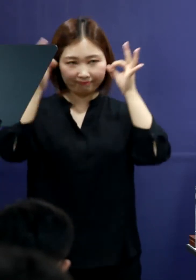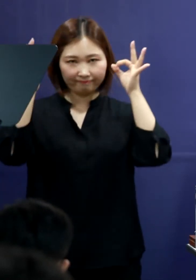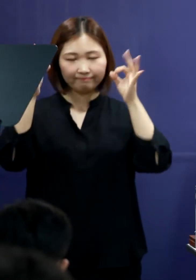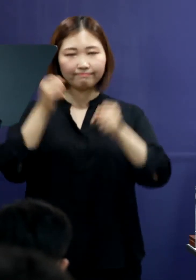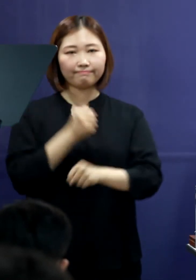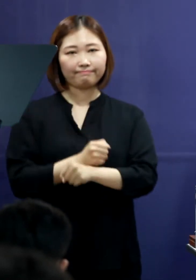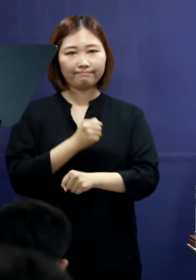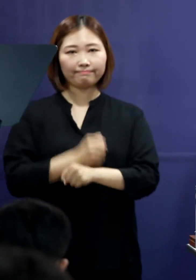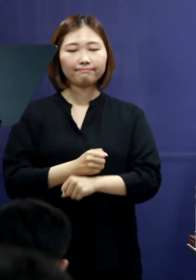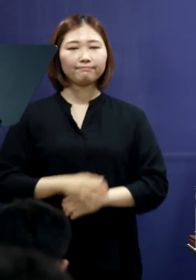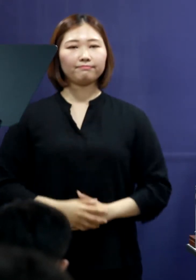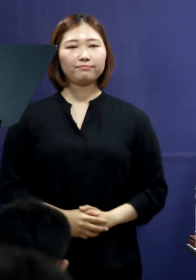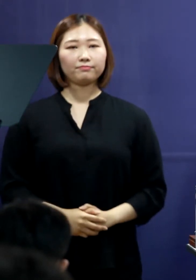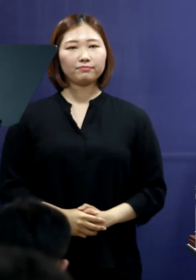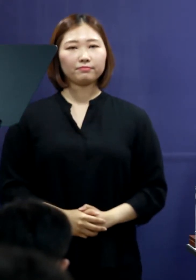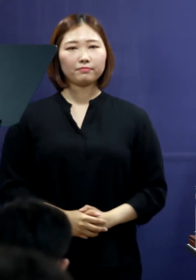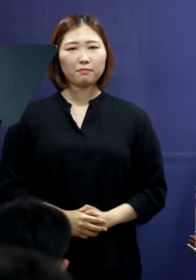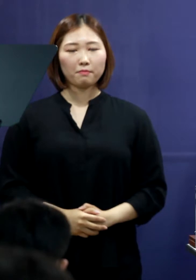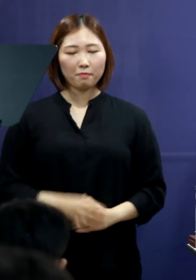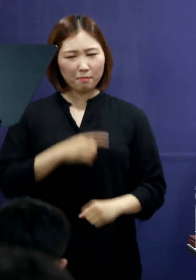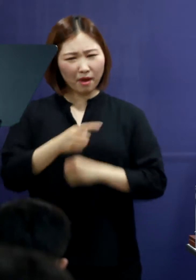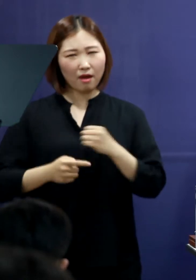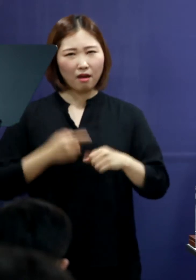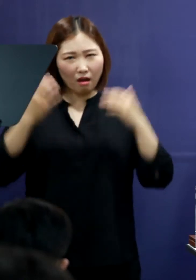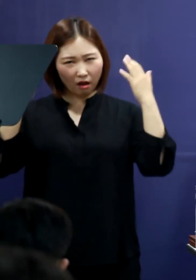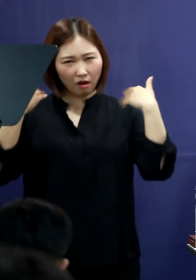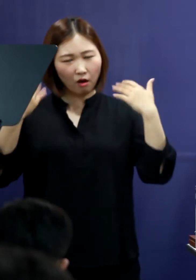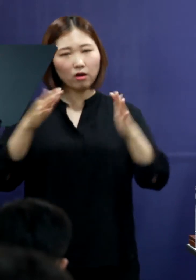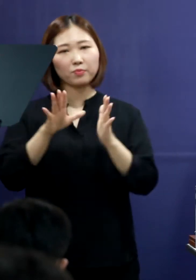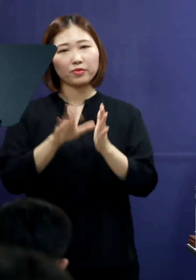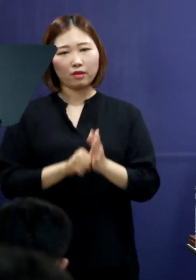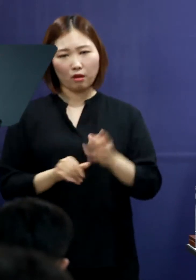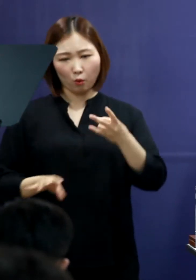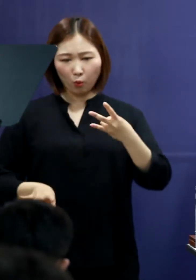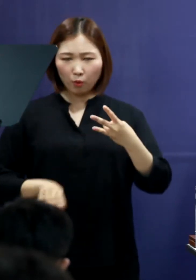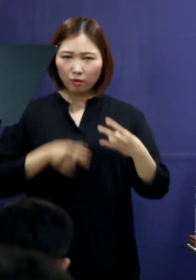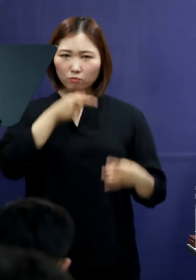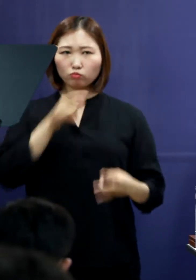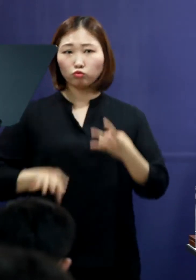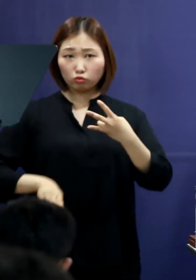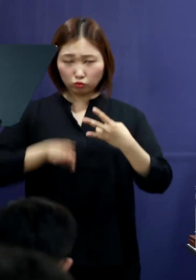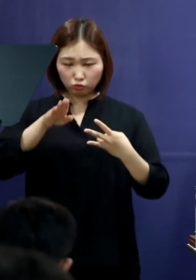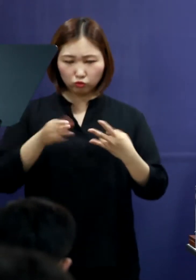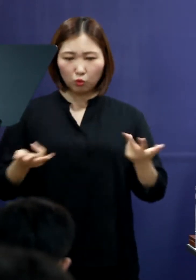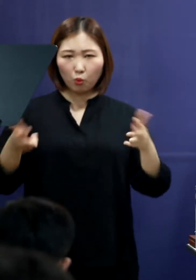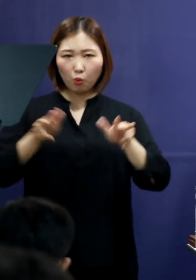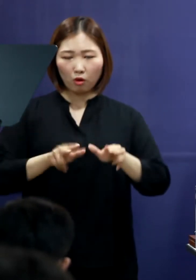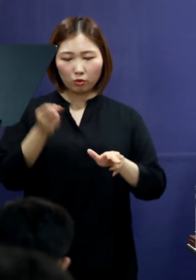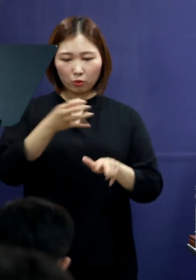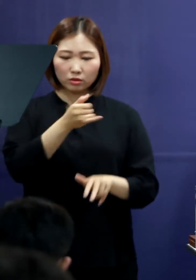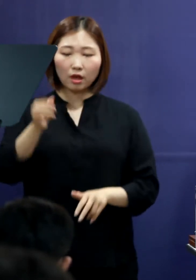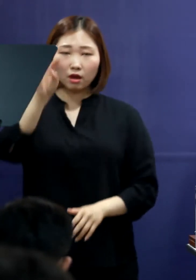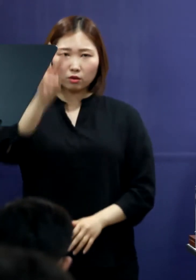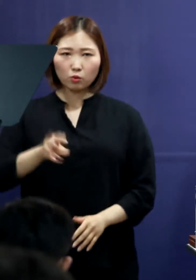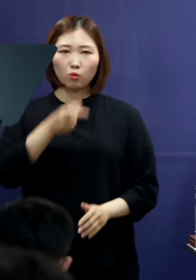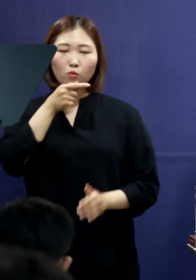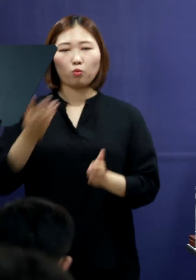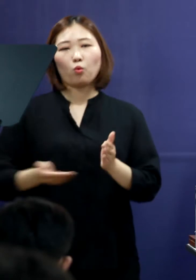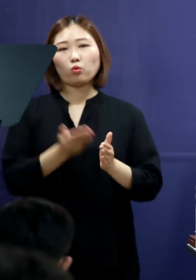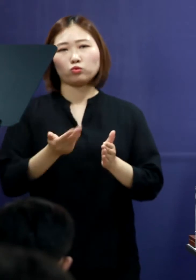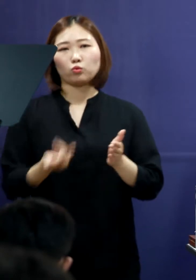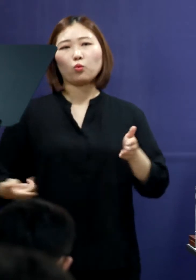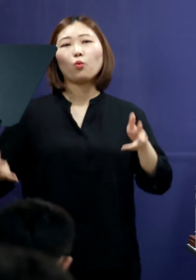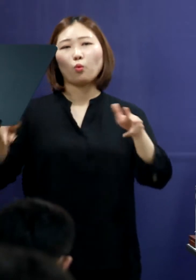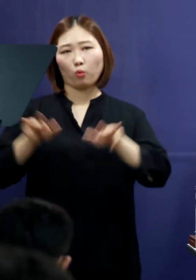우리 시는 매년 여름에 도복자연공원과 호수공원 등에서 야외 물놀이